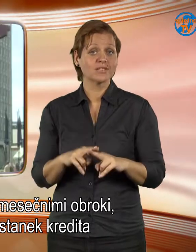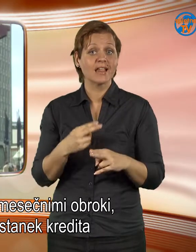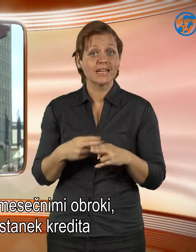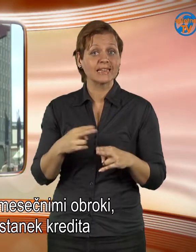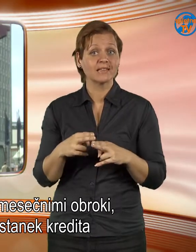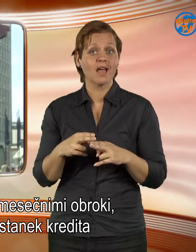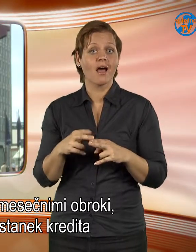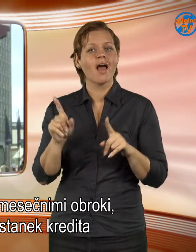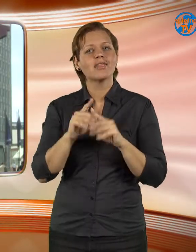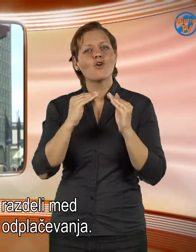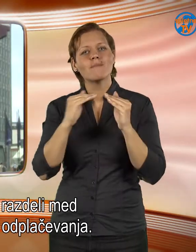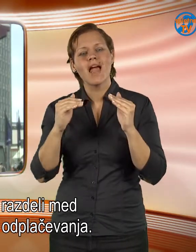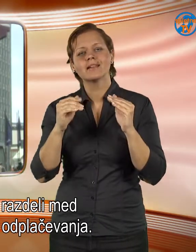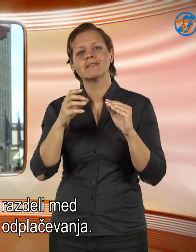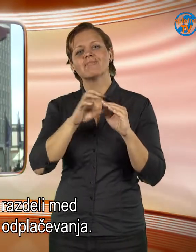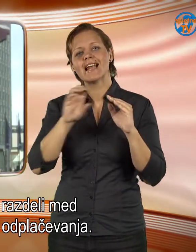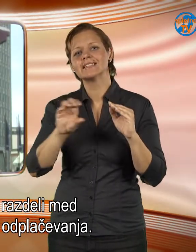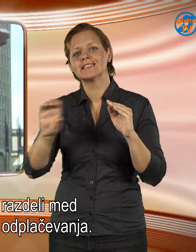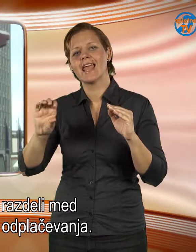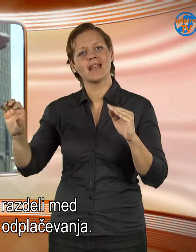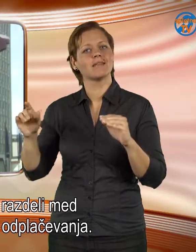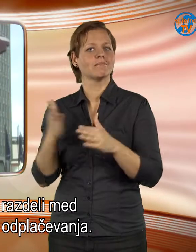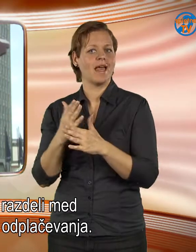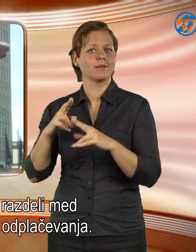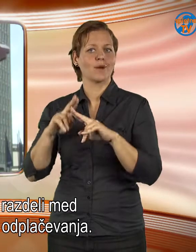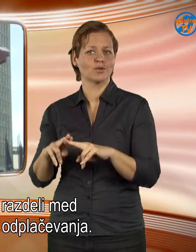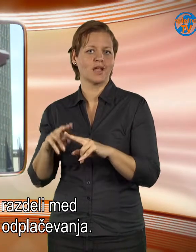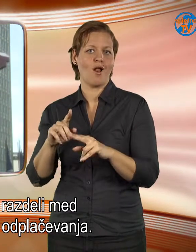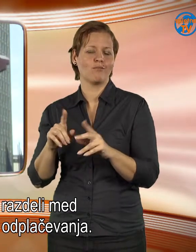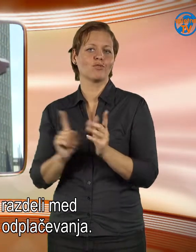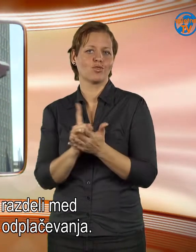kredita enakomerno razdeli med preostalo dobo odplačevanja.